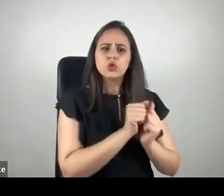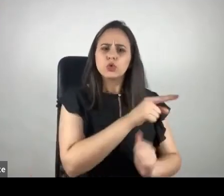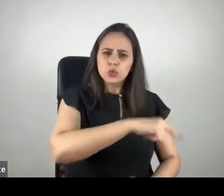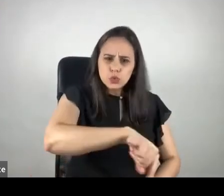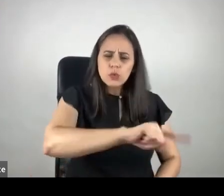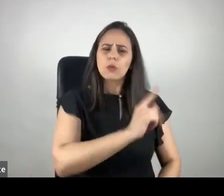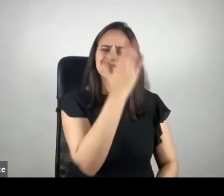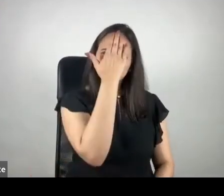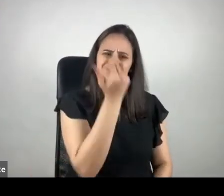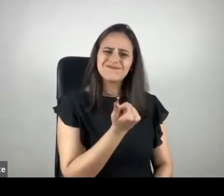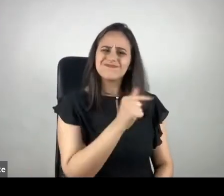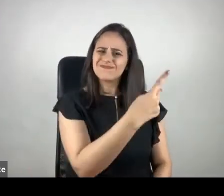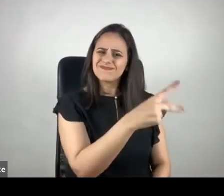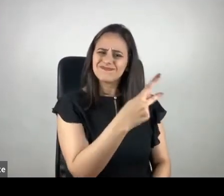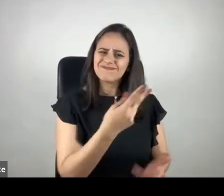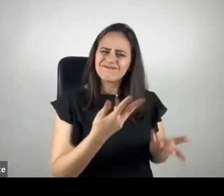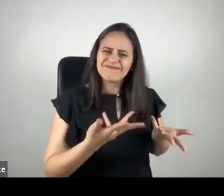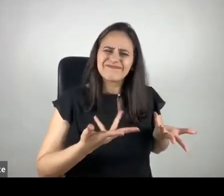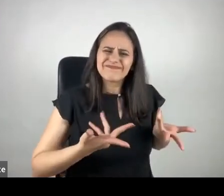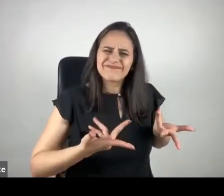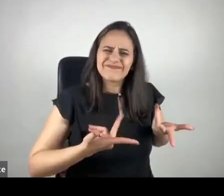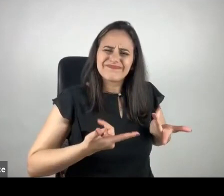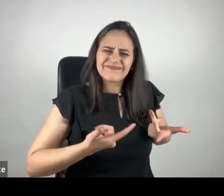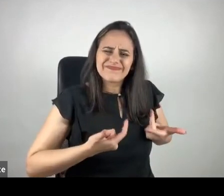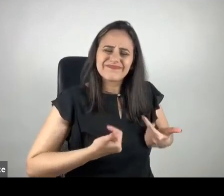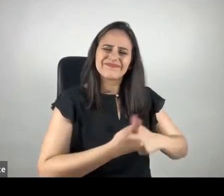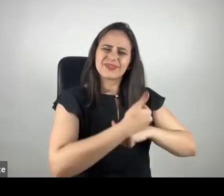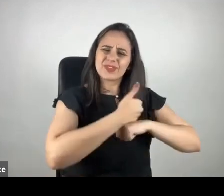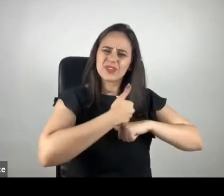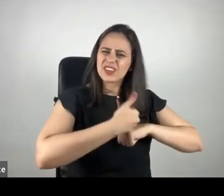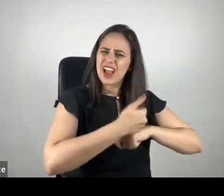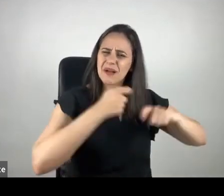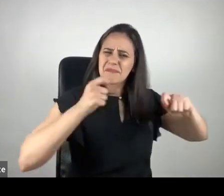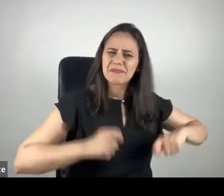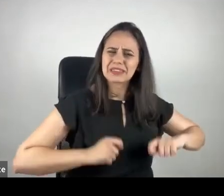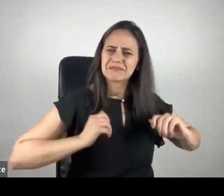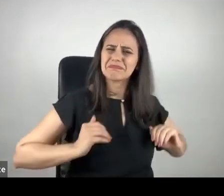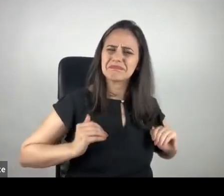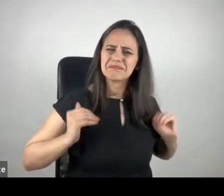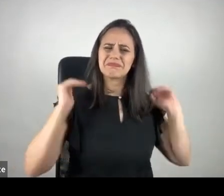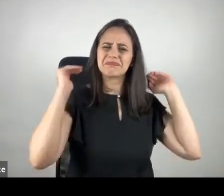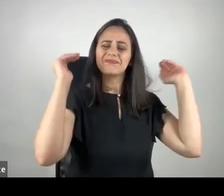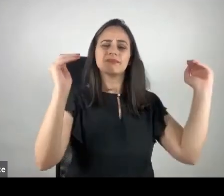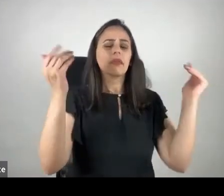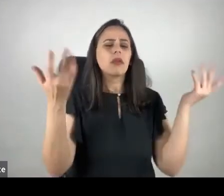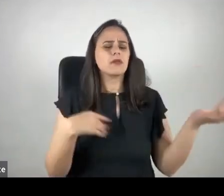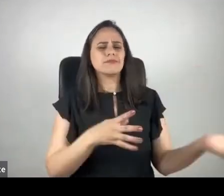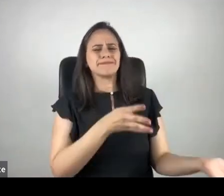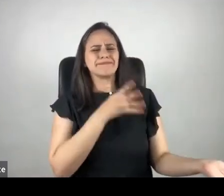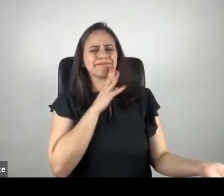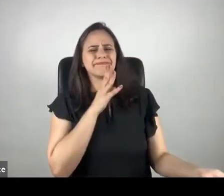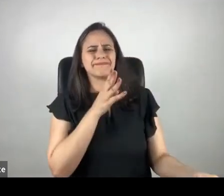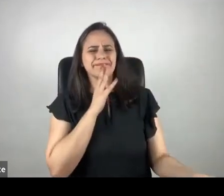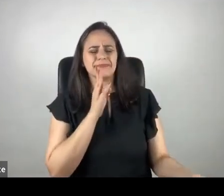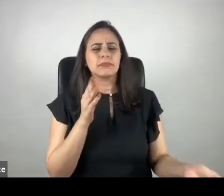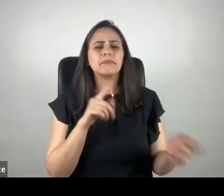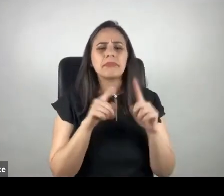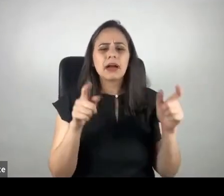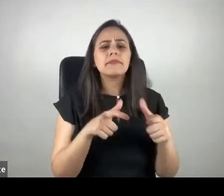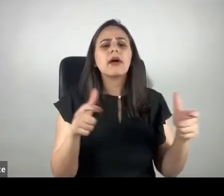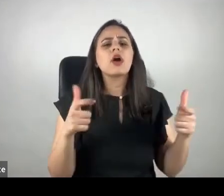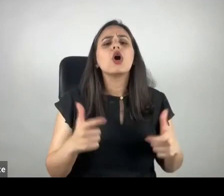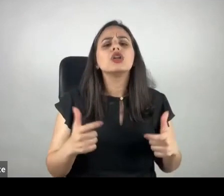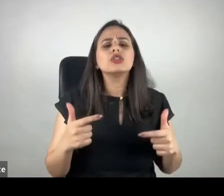pessoas. Eu sei da qualidade e da capacidade que elas têm. E sabe onde a maioria está hoje?